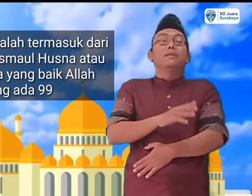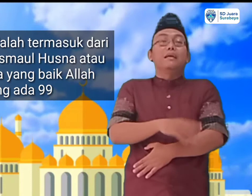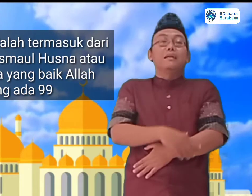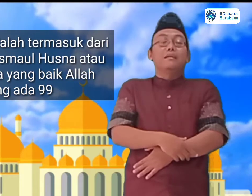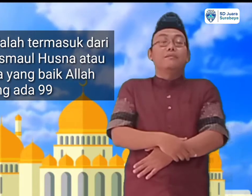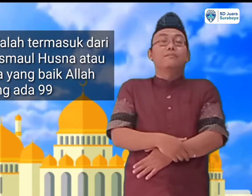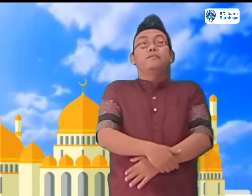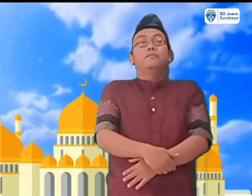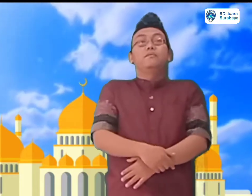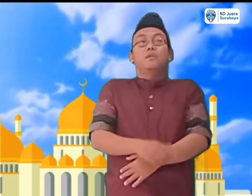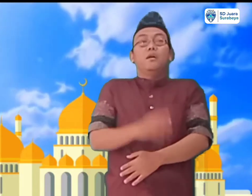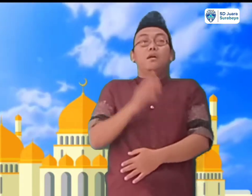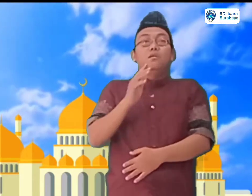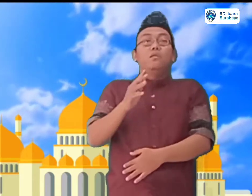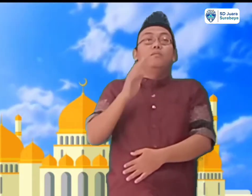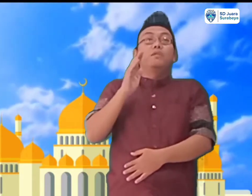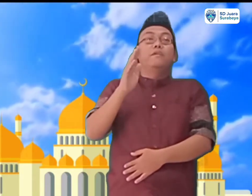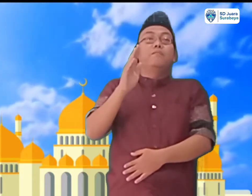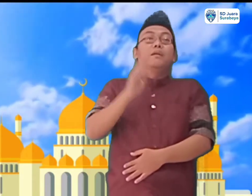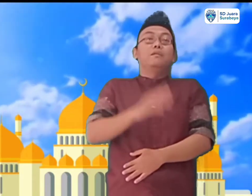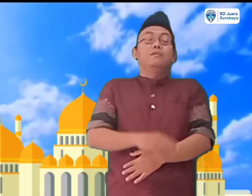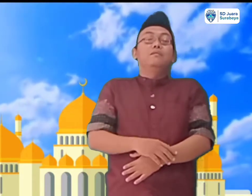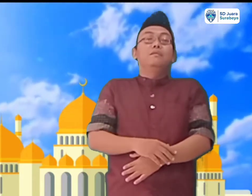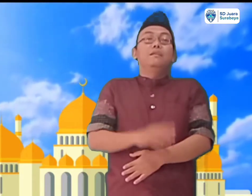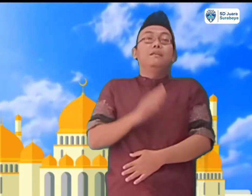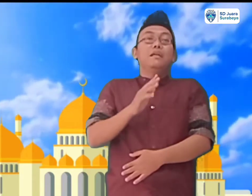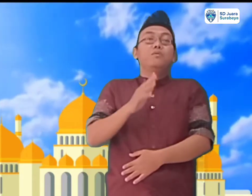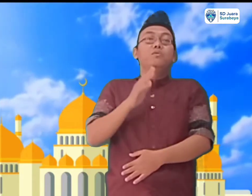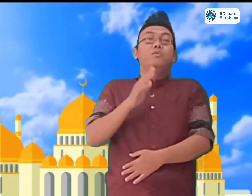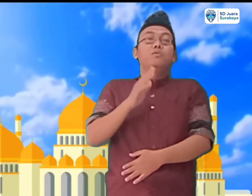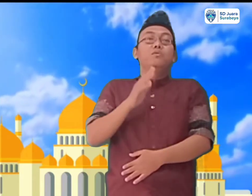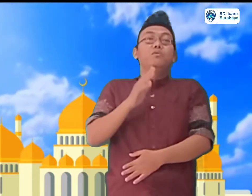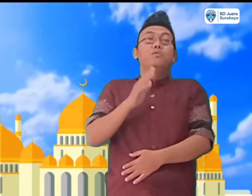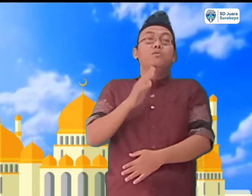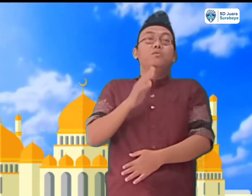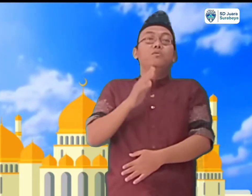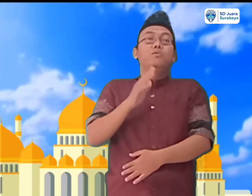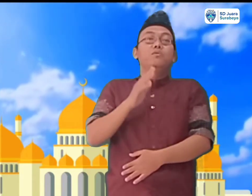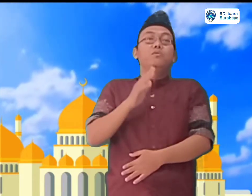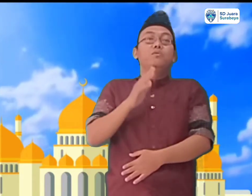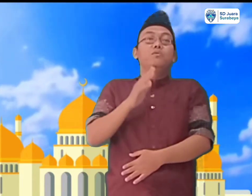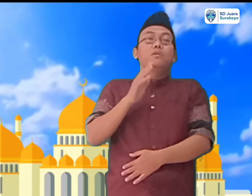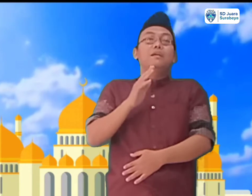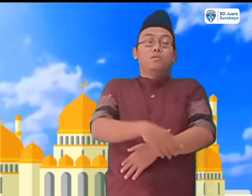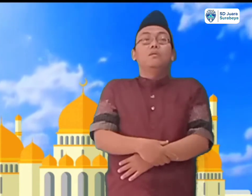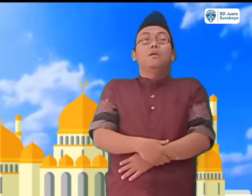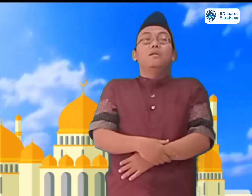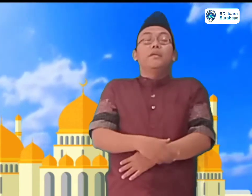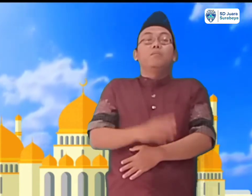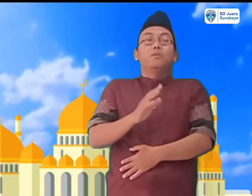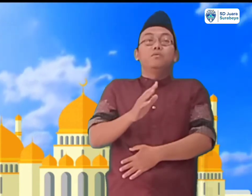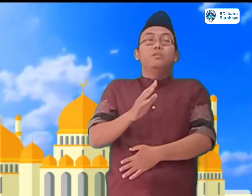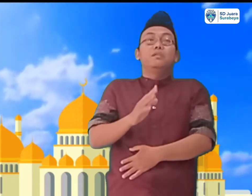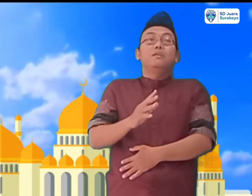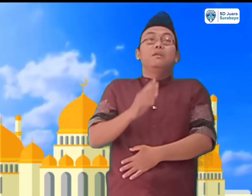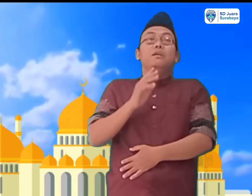99. Allah berfirman di dalam surat yang berbunyi A'udzu